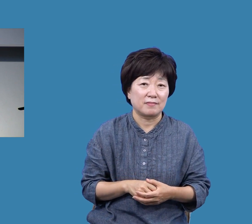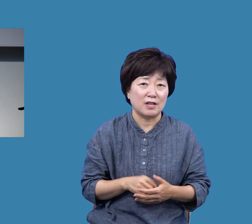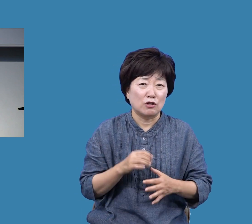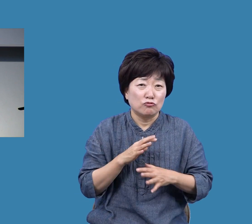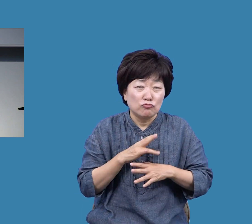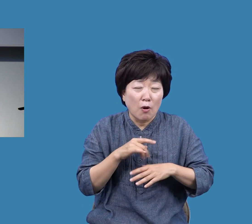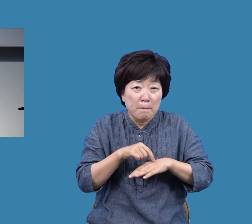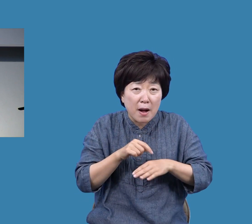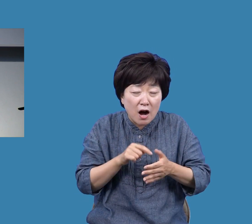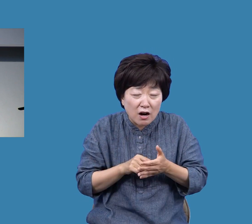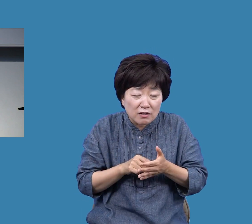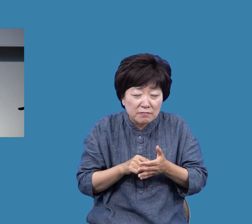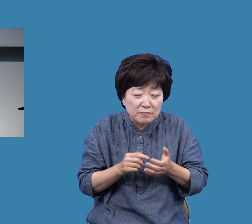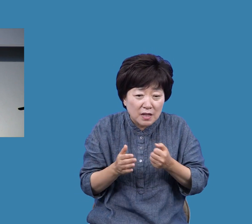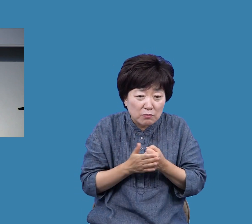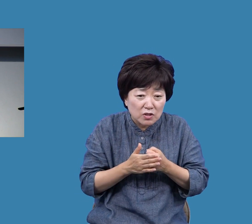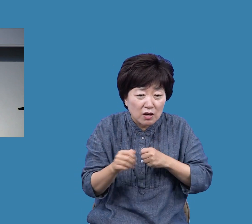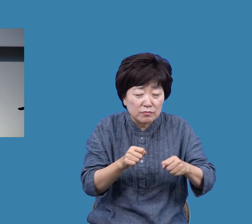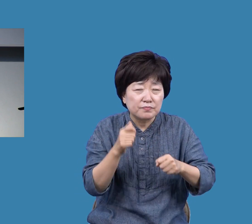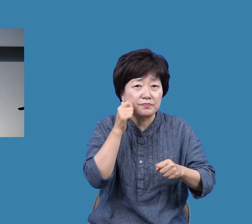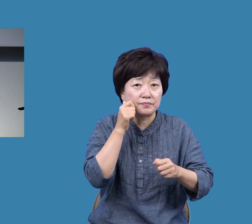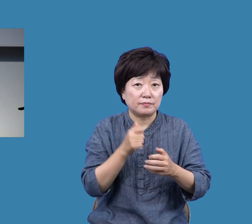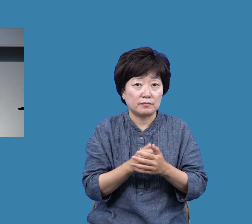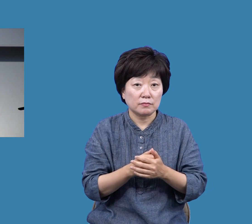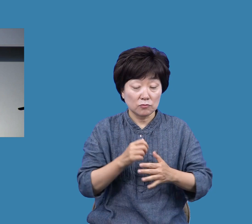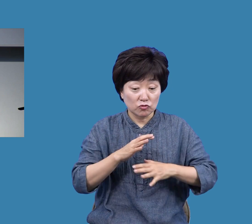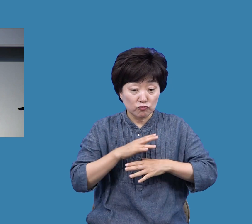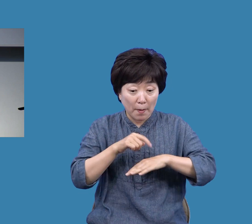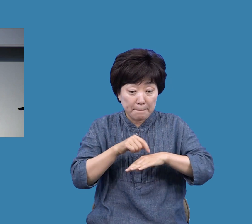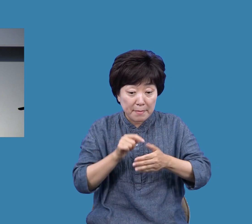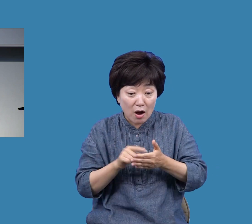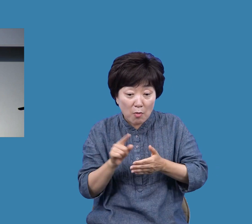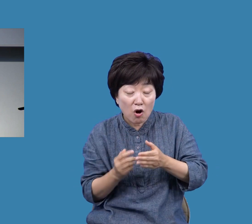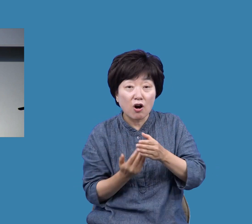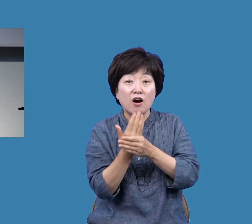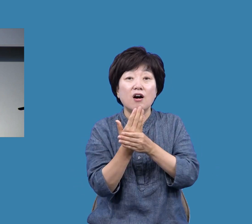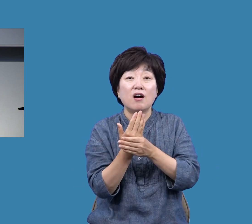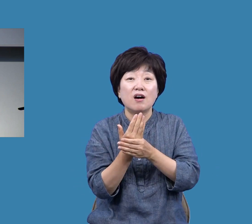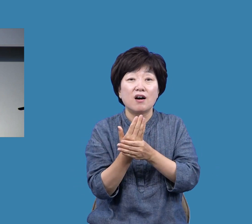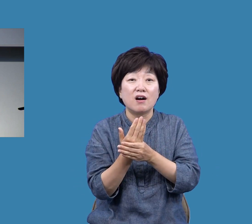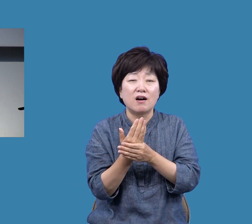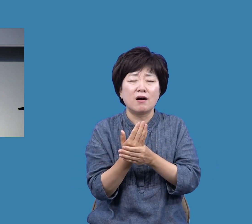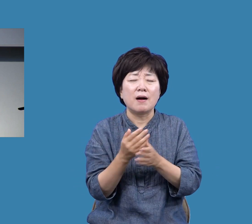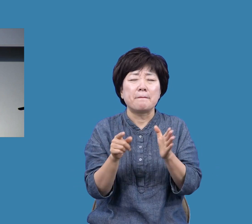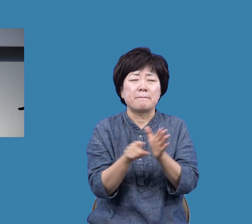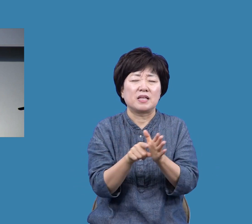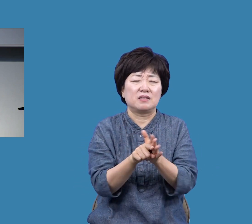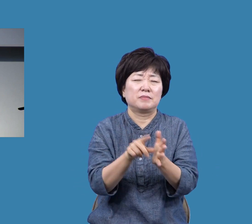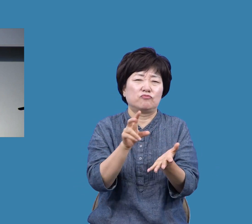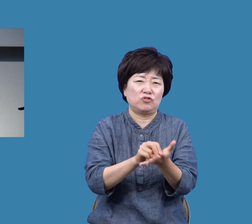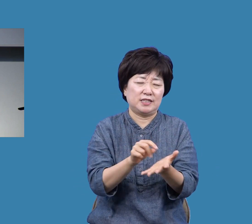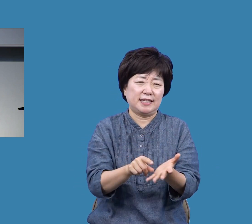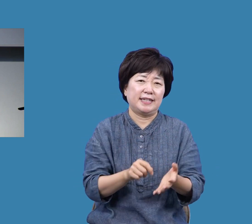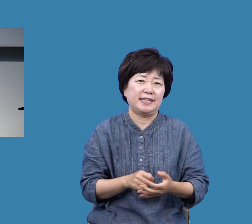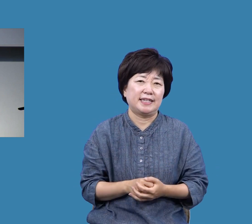두려움 때문에 그런 거거든. 그 두려움이 어디서 오는 건 줄 알아? 믿음의 문제야.